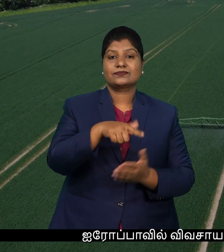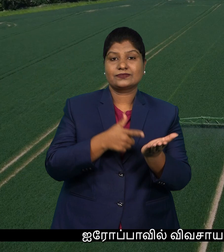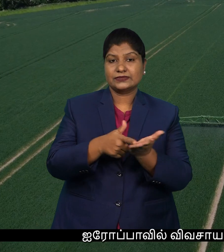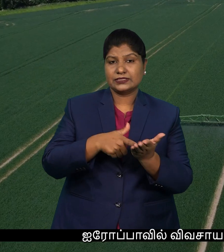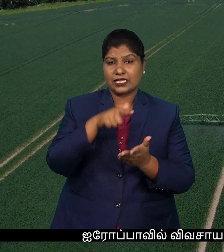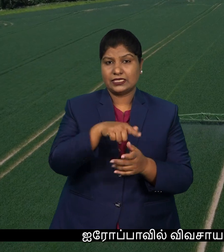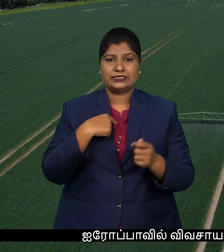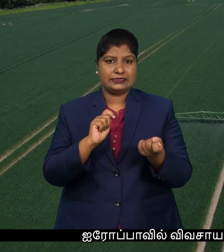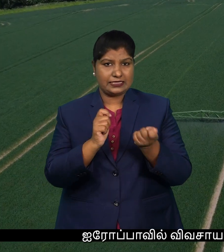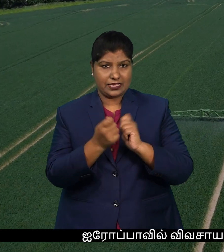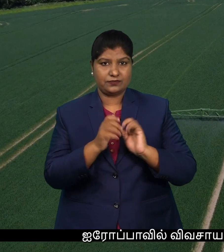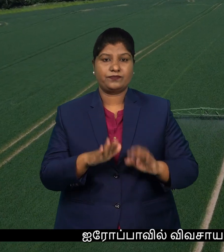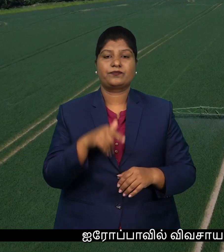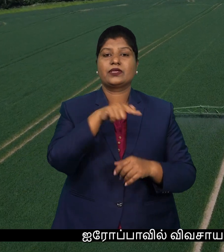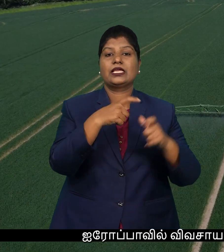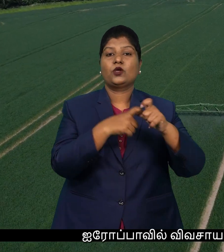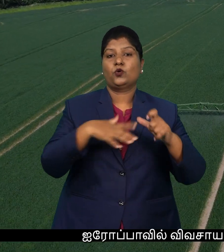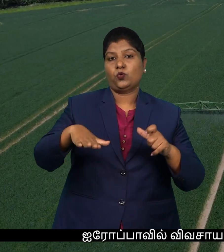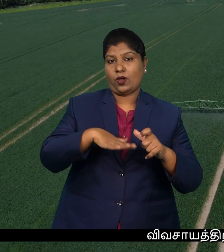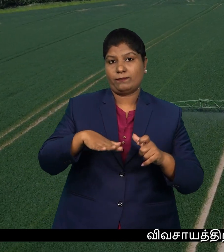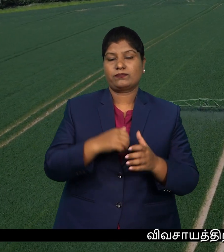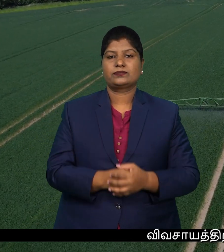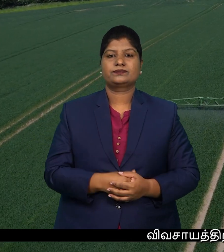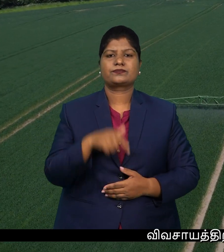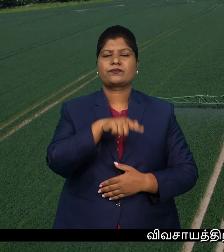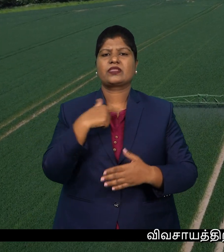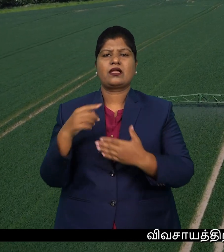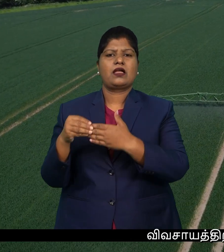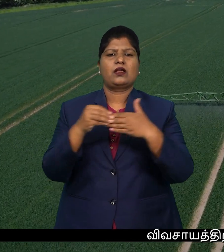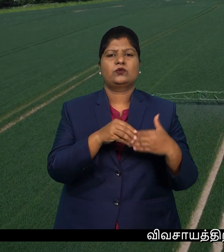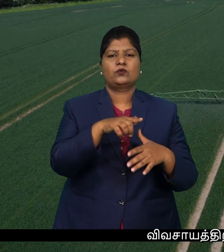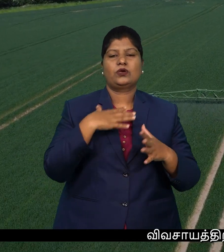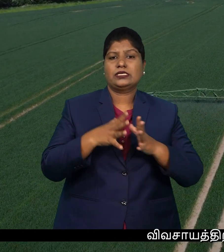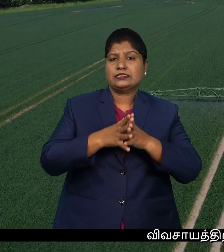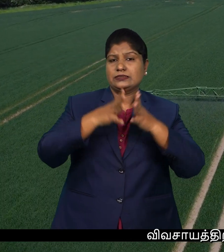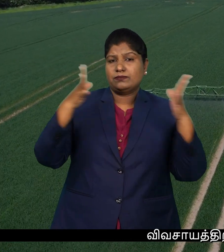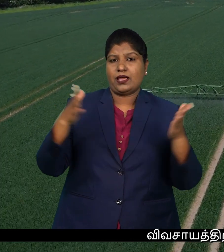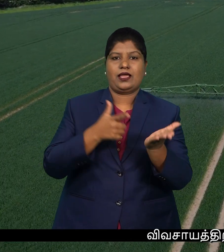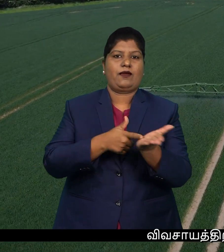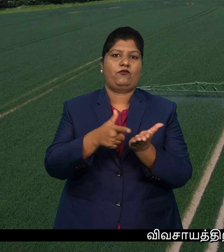ஐரோப்பாவில் விவசாய புரட்சி பெரிய அளவிலான விவசாயத்திற்கு வழிவகுத்தது.